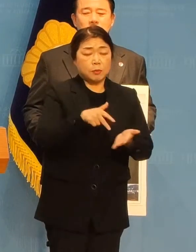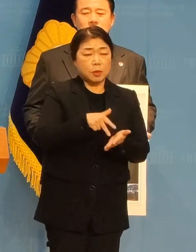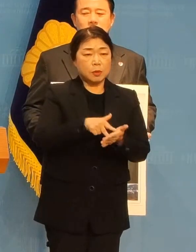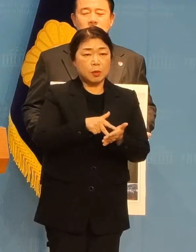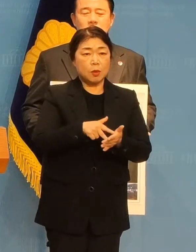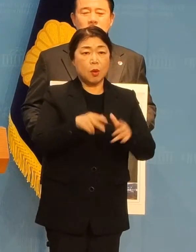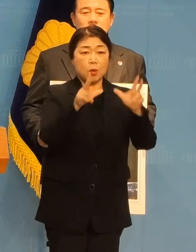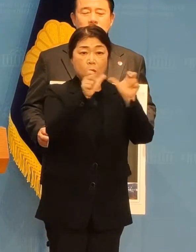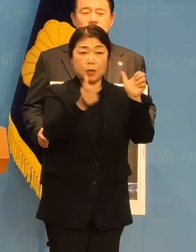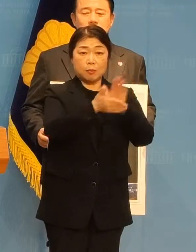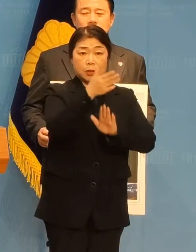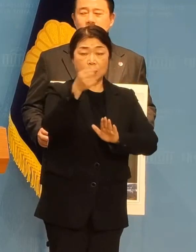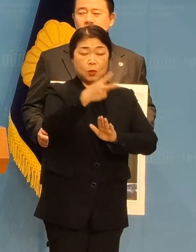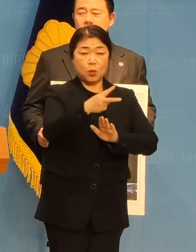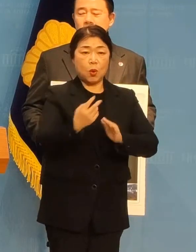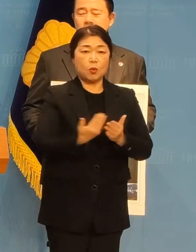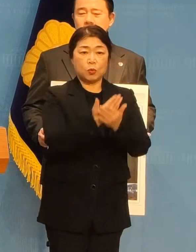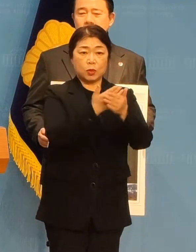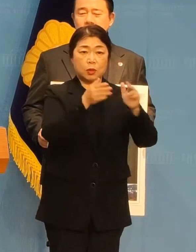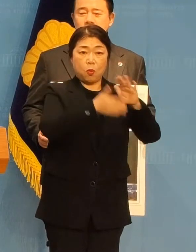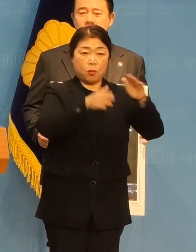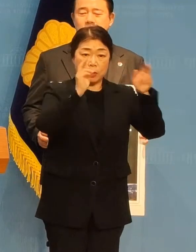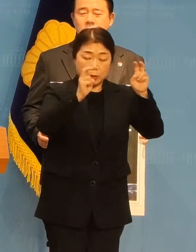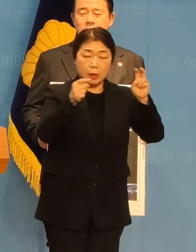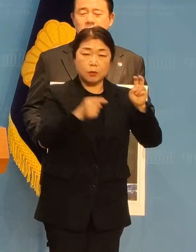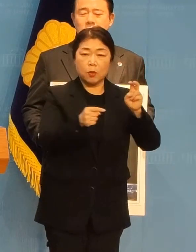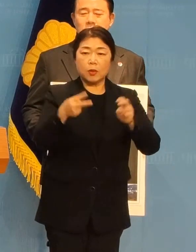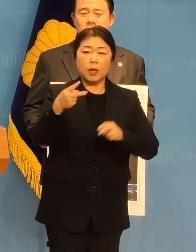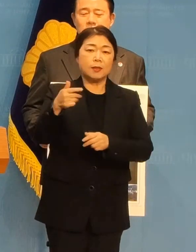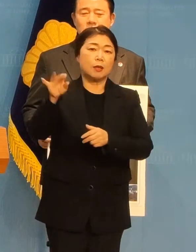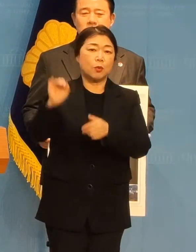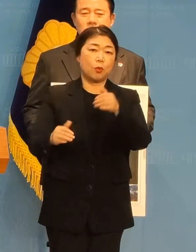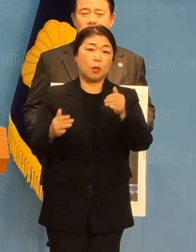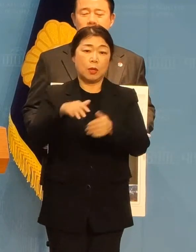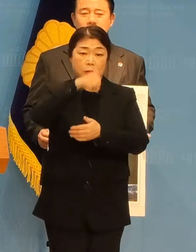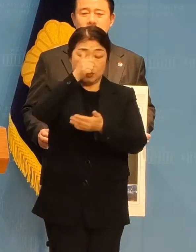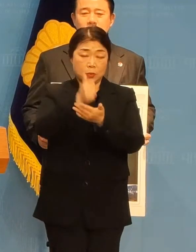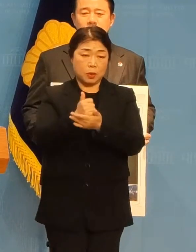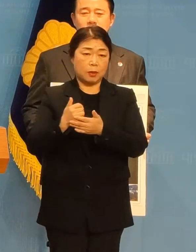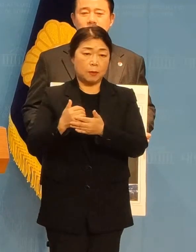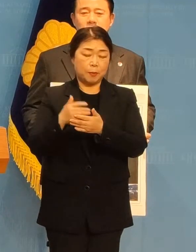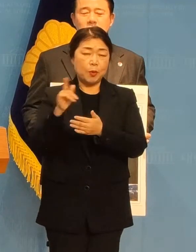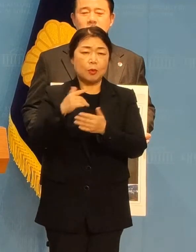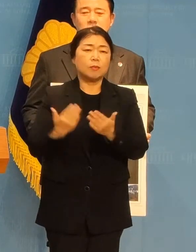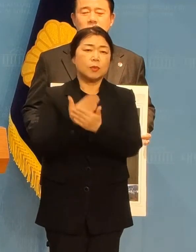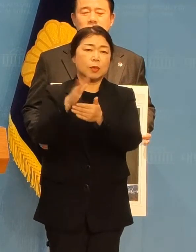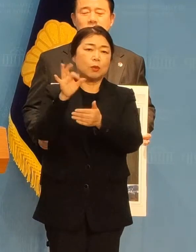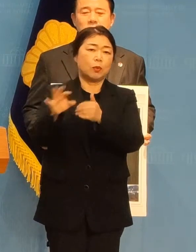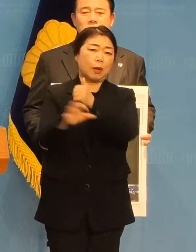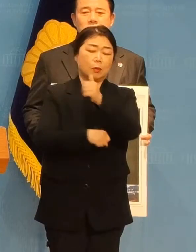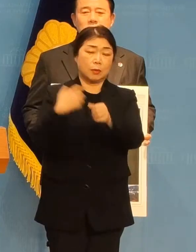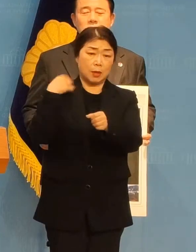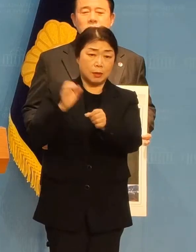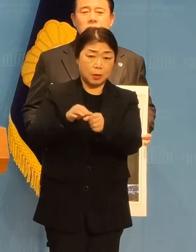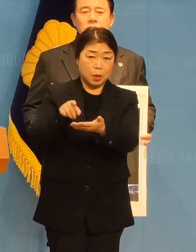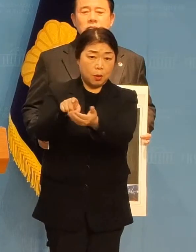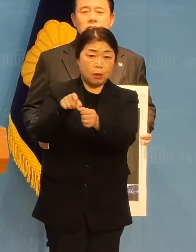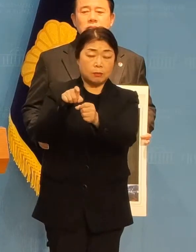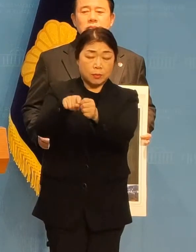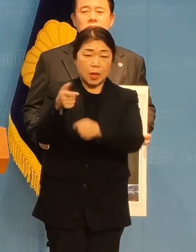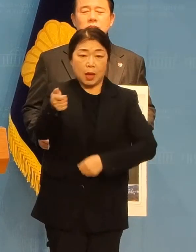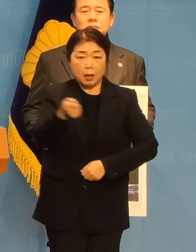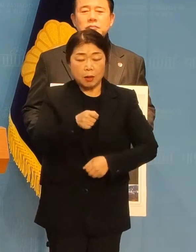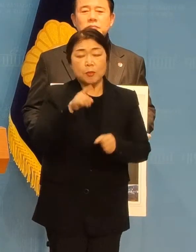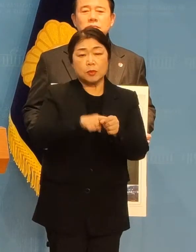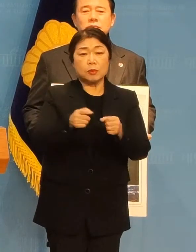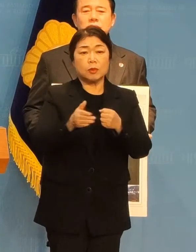성남도시개발공사가 최근 대장동 개발 비리 범죄자들의 범죄 수익을 환수하기 위해서 검찰이 추징 보전해둔